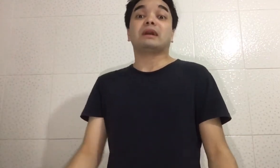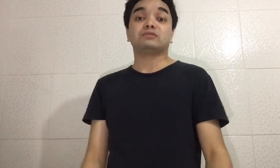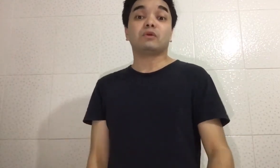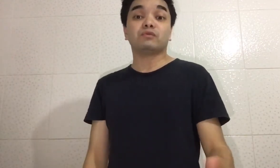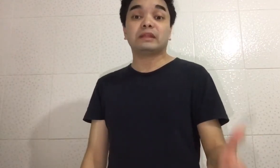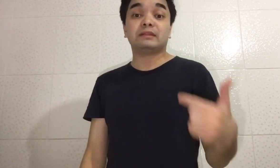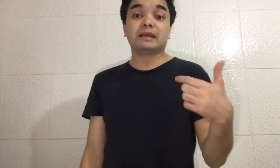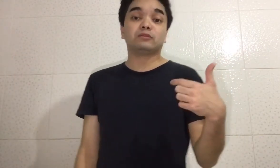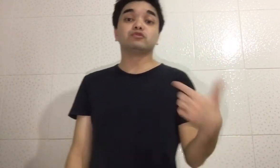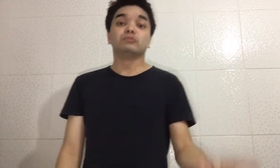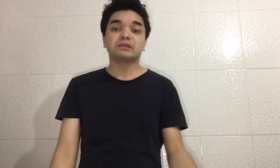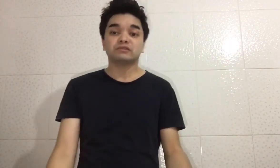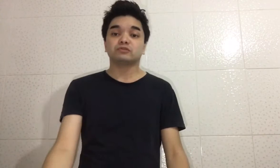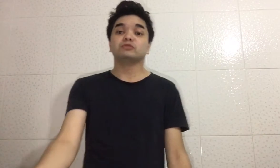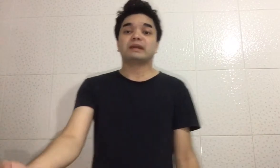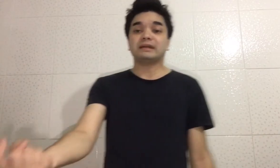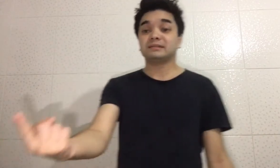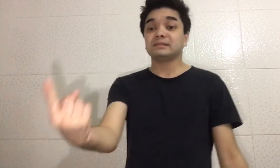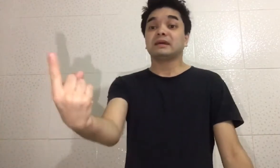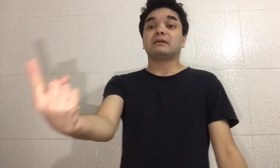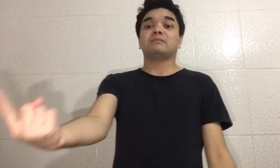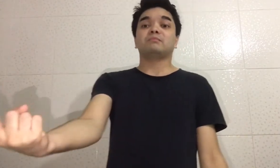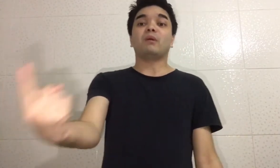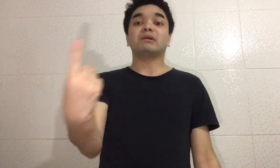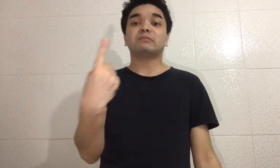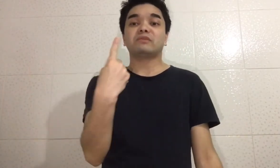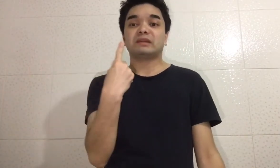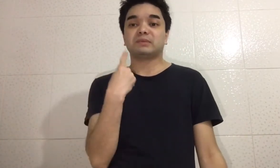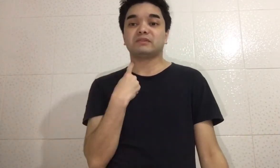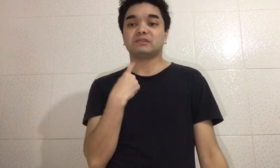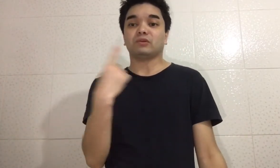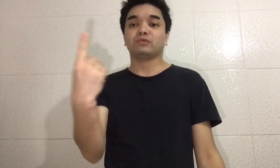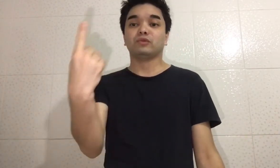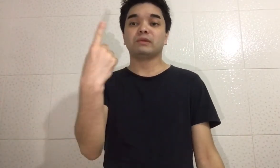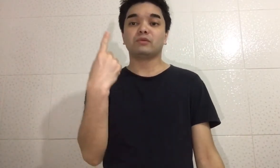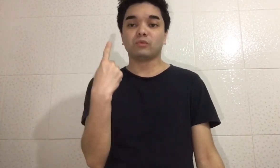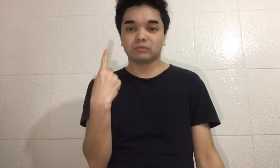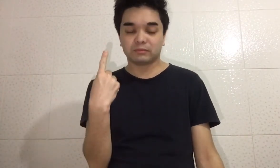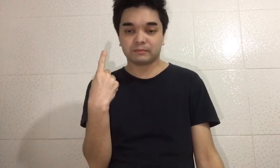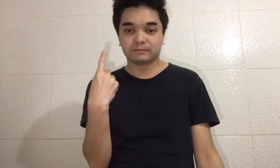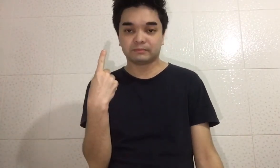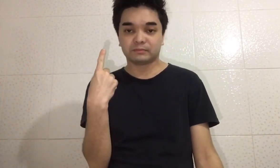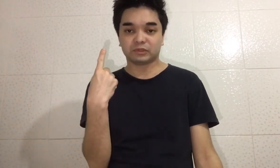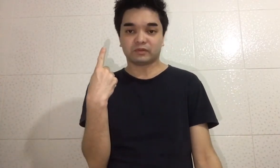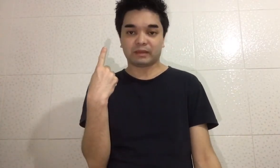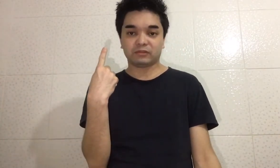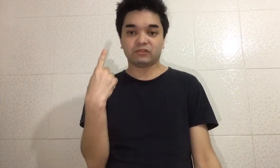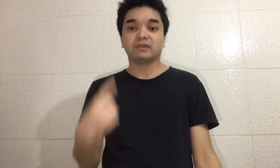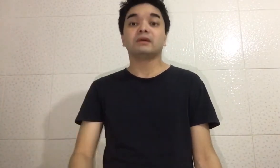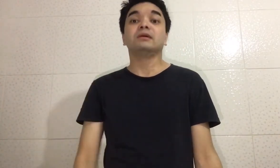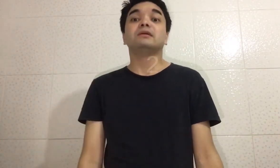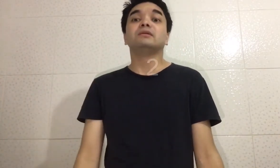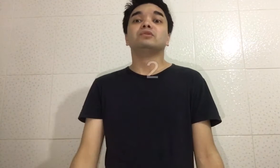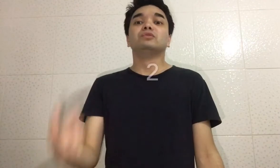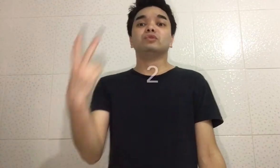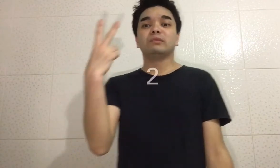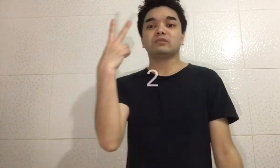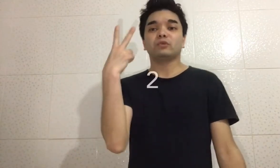caso dos numerais, palma da mão virada para você, ó. Número 1. Novamente, número